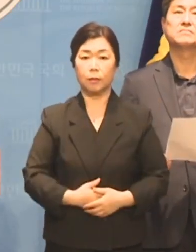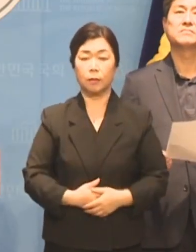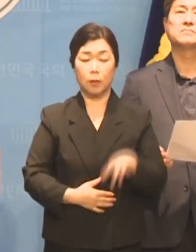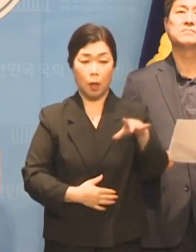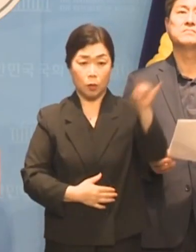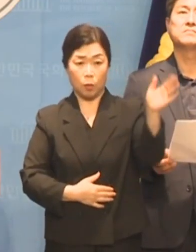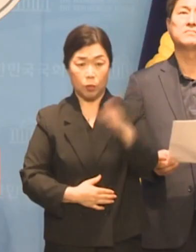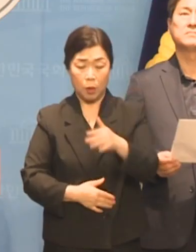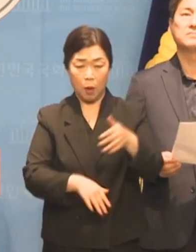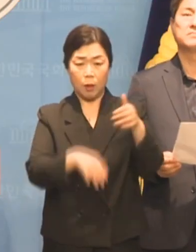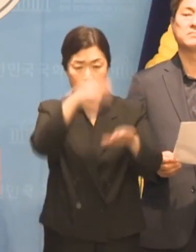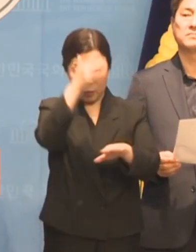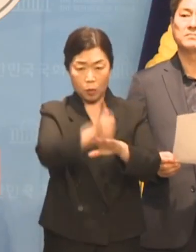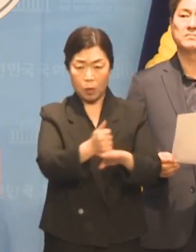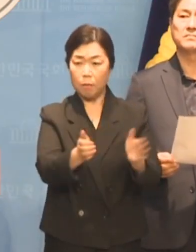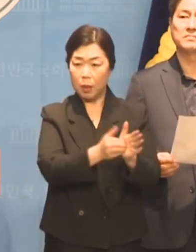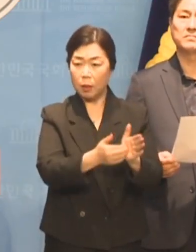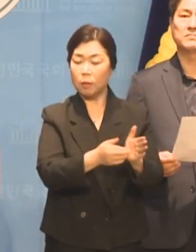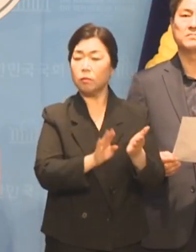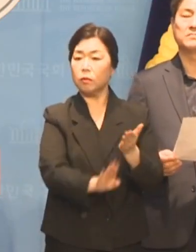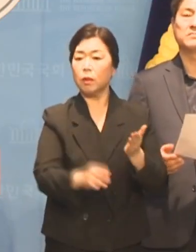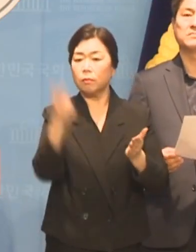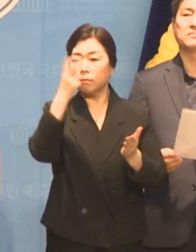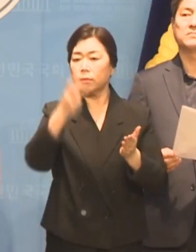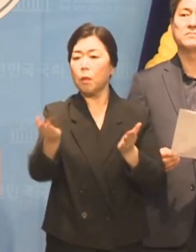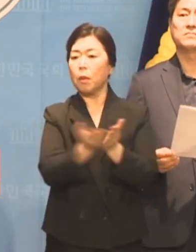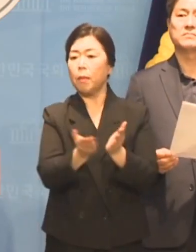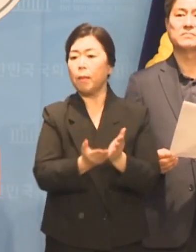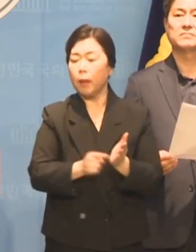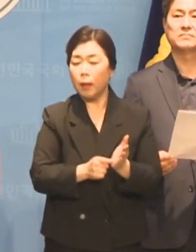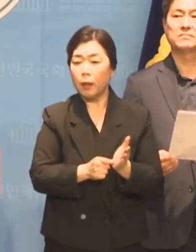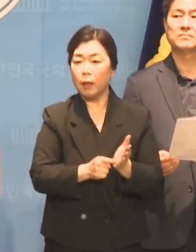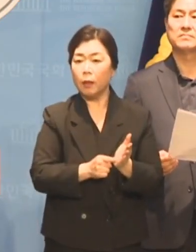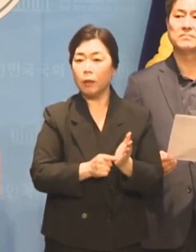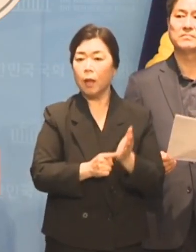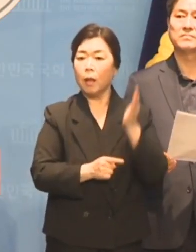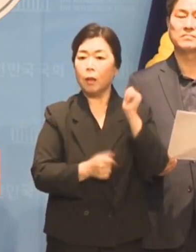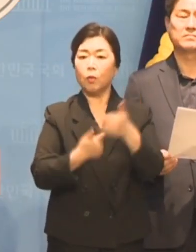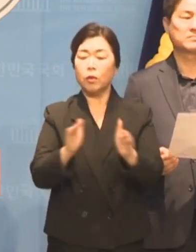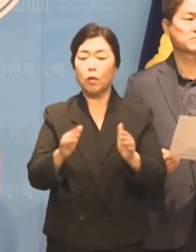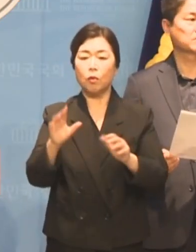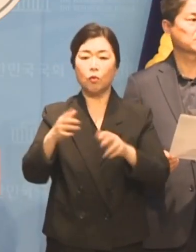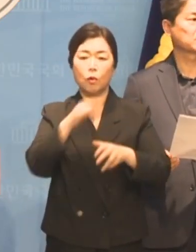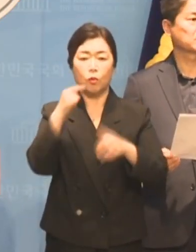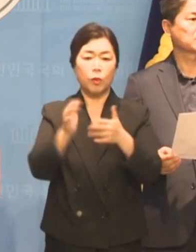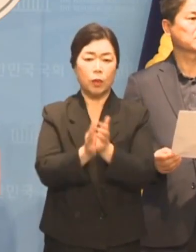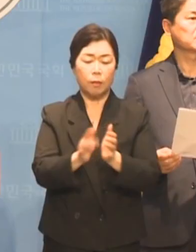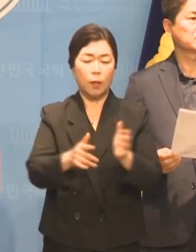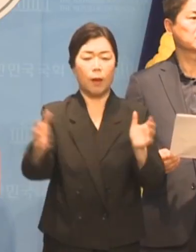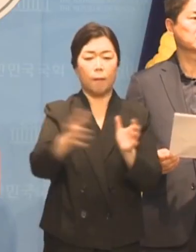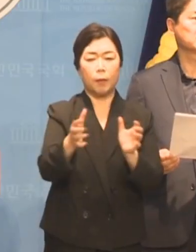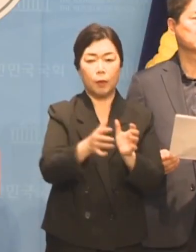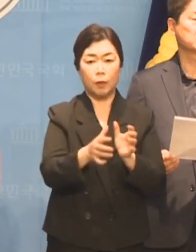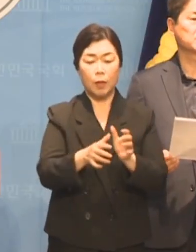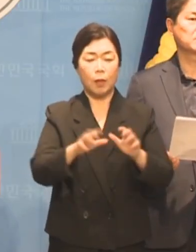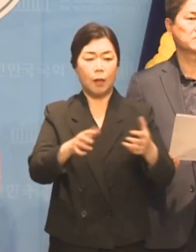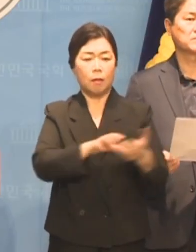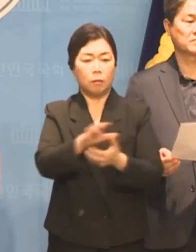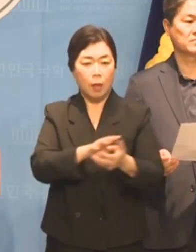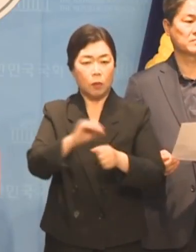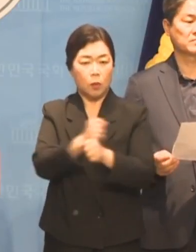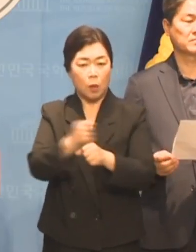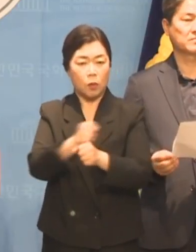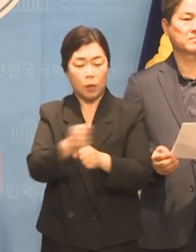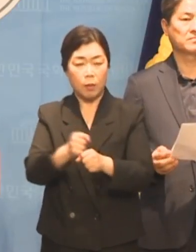처음부터 답을 정해놓고 시작한 감사였고 대통령실, 국민의힘, 보수언론 등을 앞다투어 국기문란,